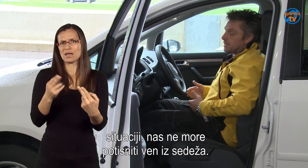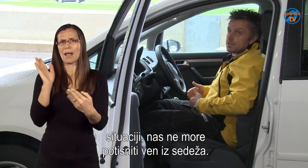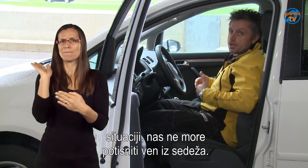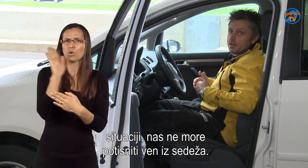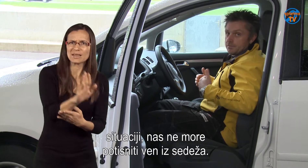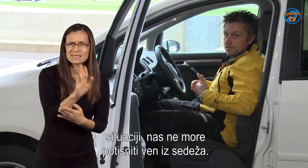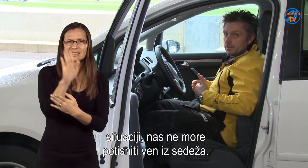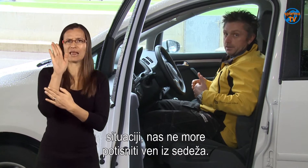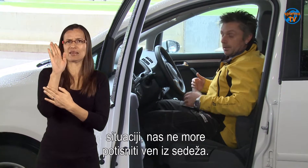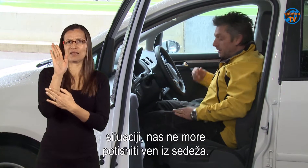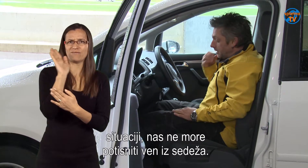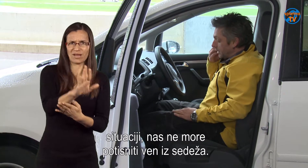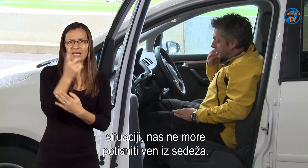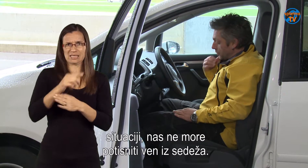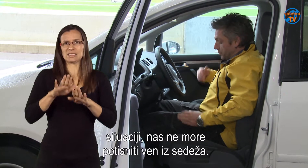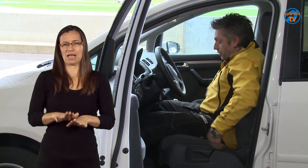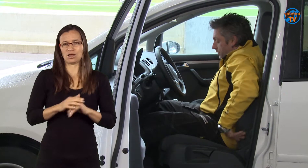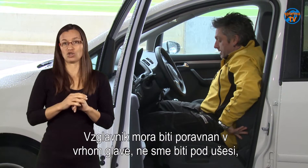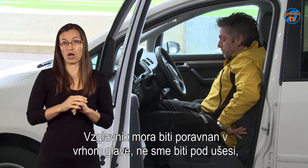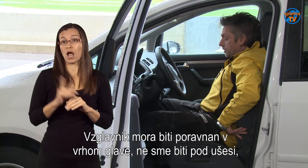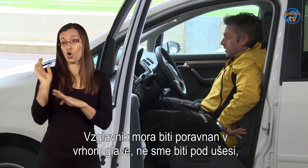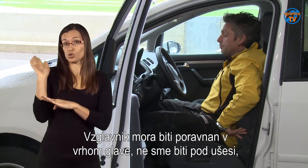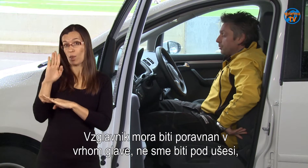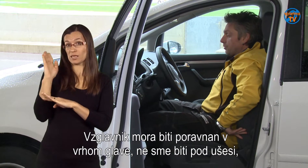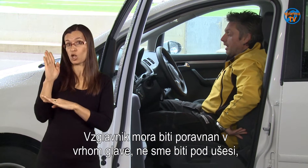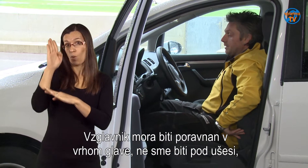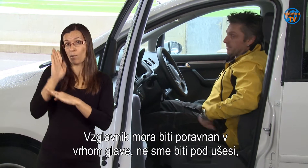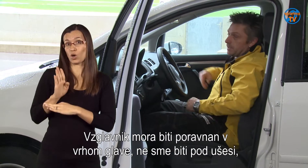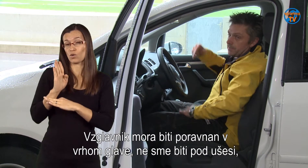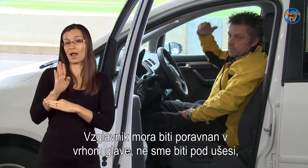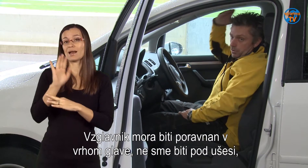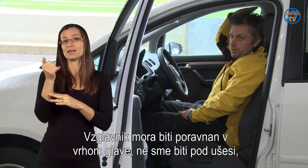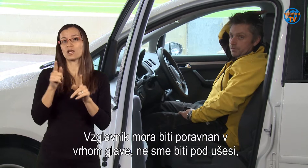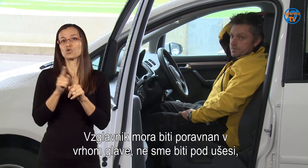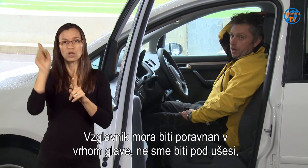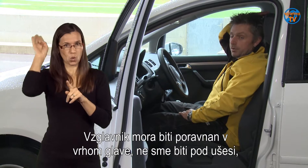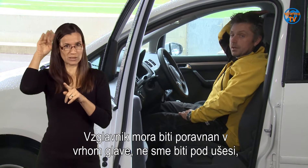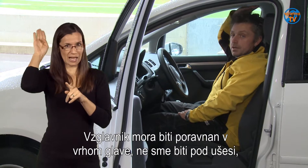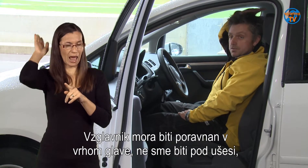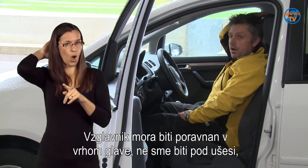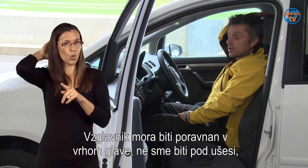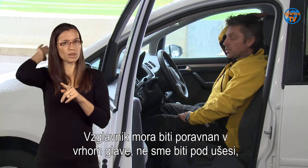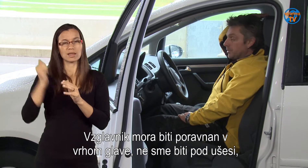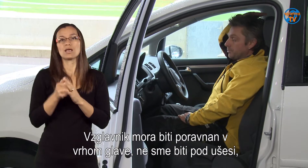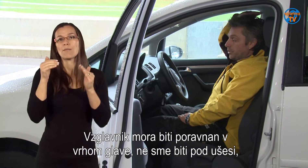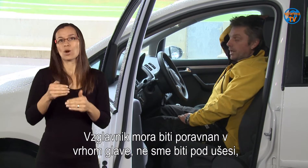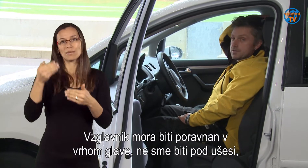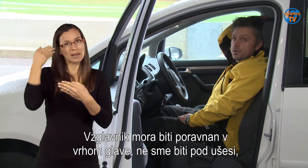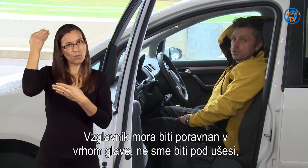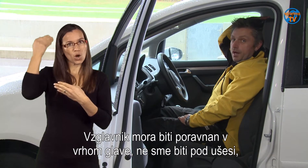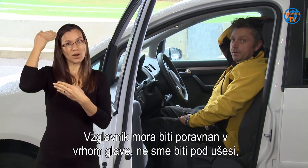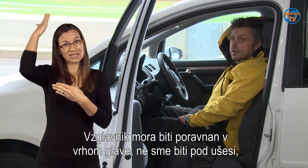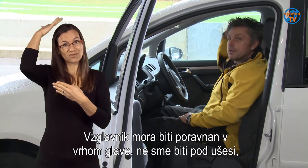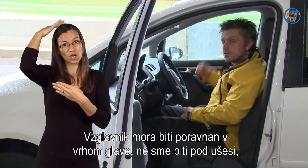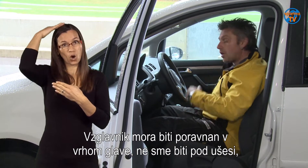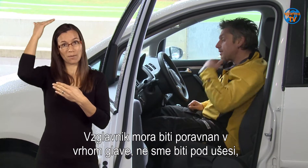potisniti sedeža ven. Ko smo naslon poravnali, seveda je na vrsti tudi vzglavnik. Vzglavnik mora biti poravnan z